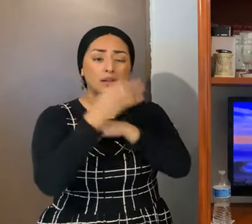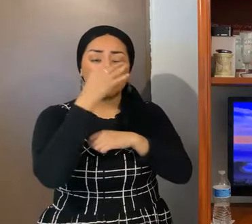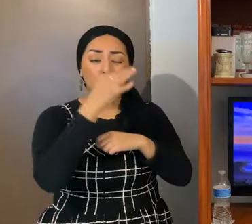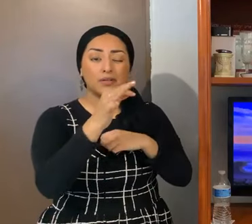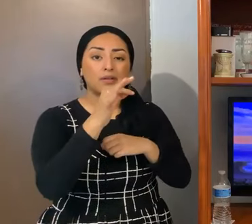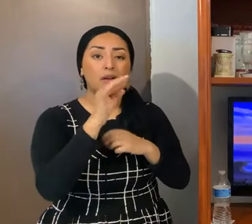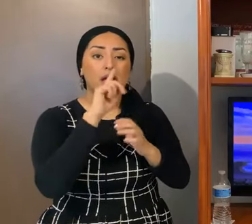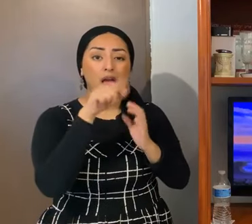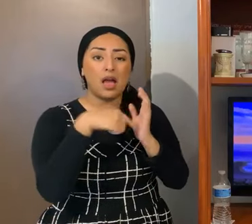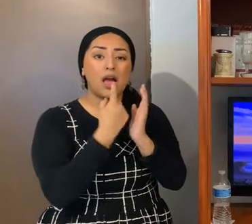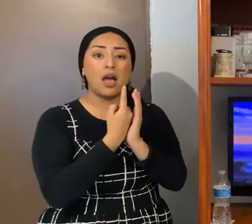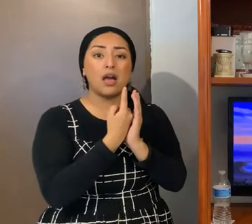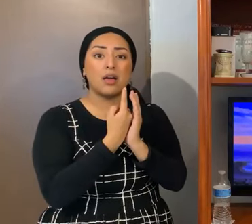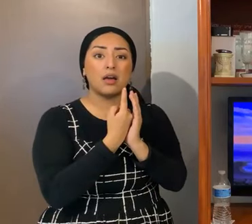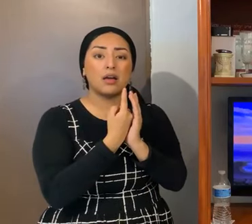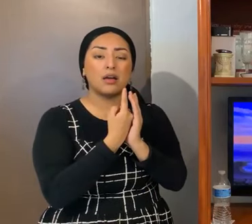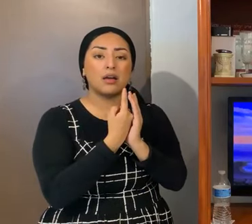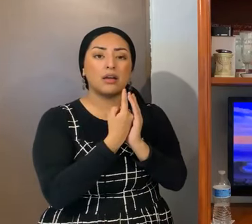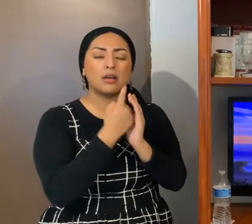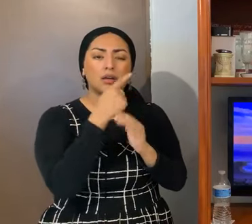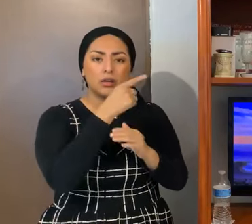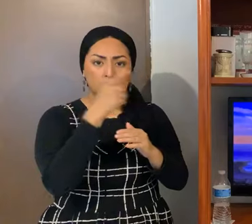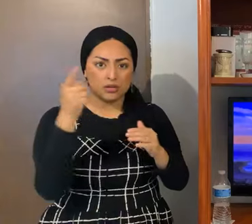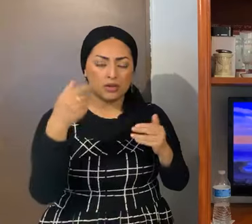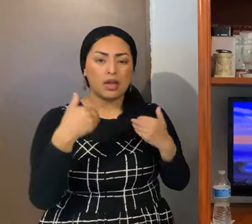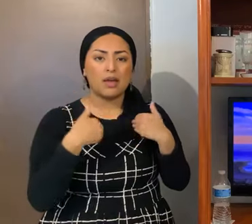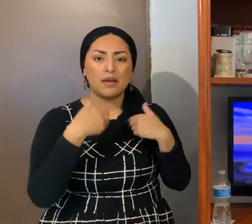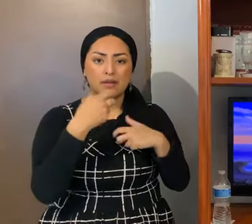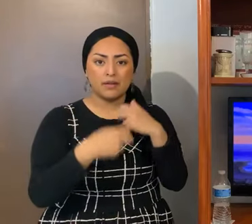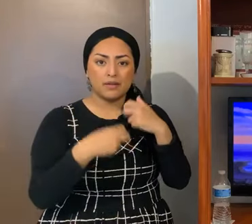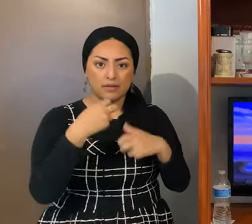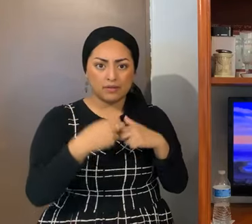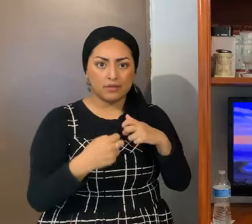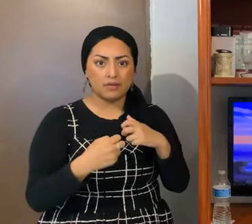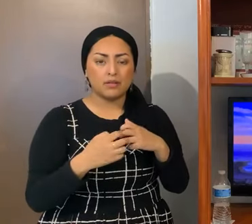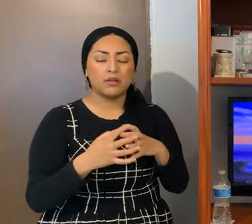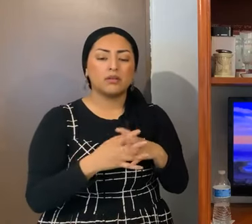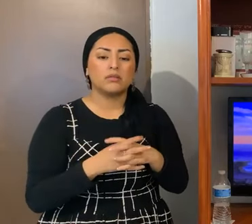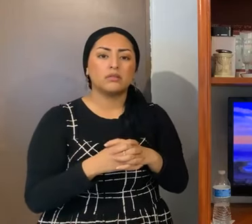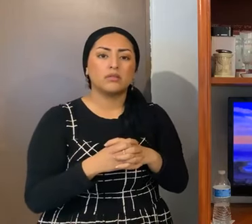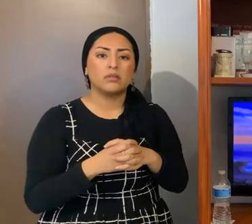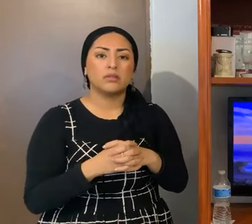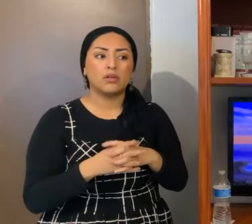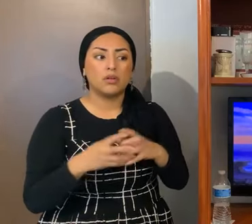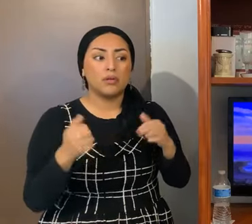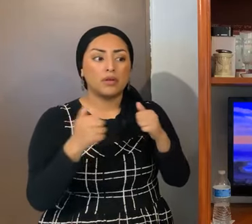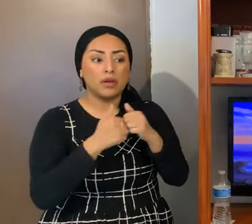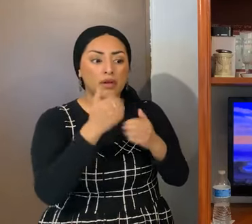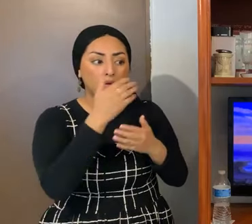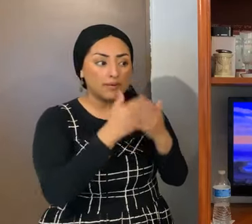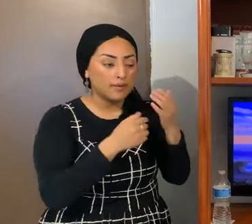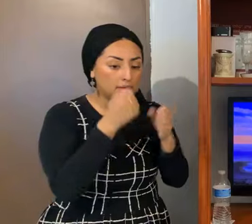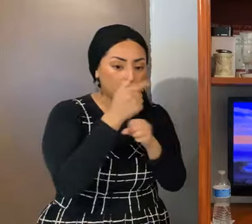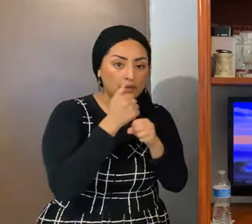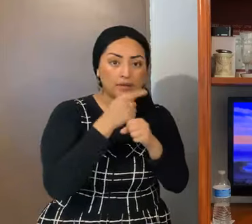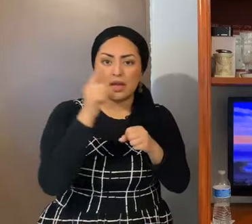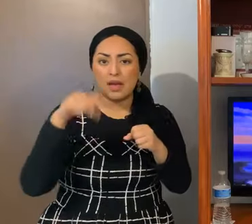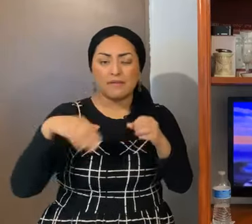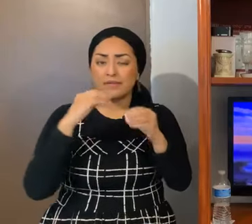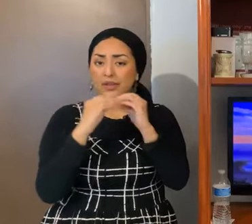horas. ¿Has tenido problemas? ¿Has tenido conflictos con hermanos y no los has